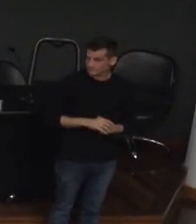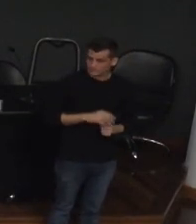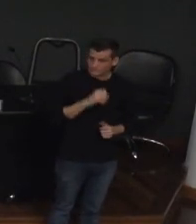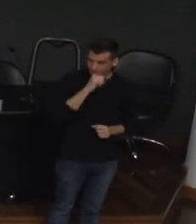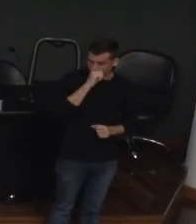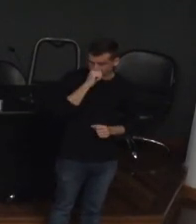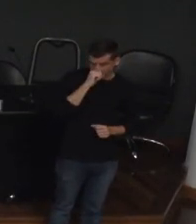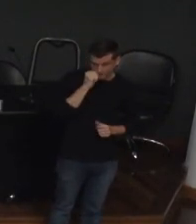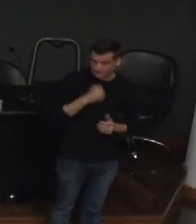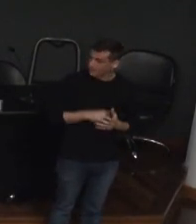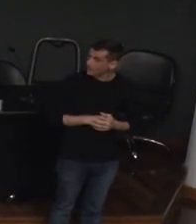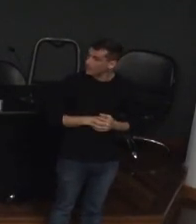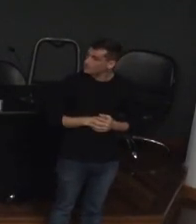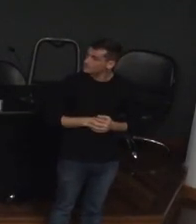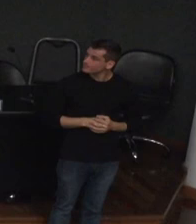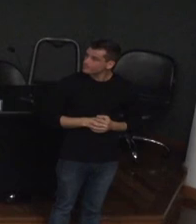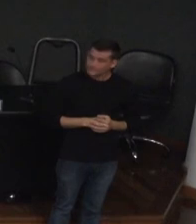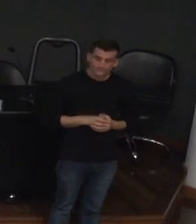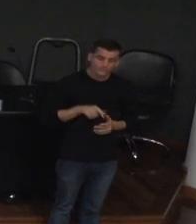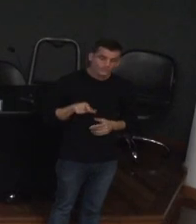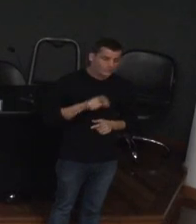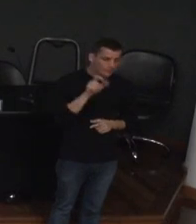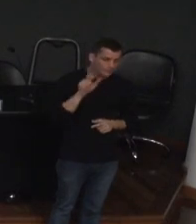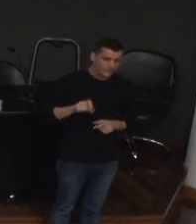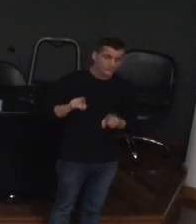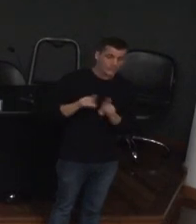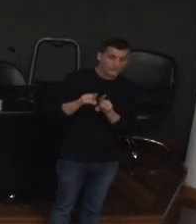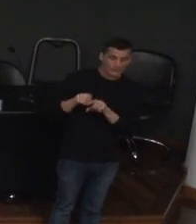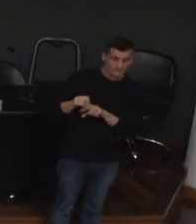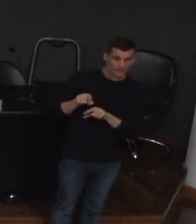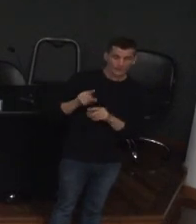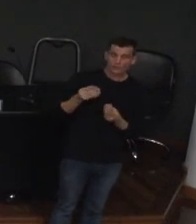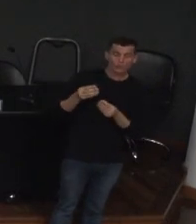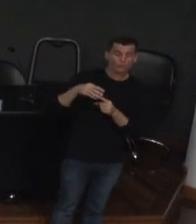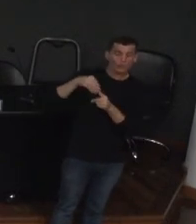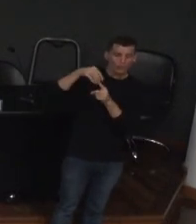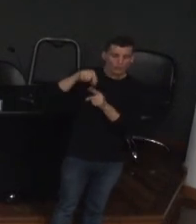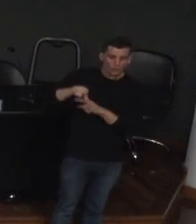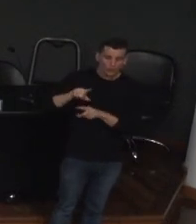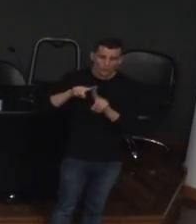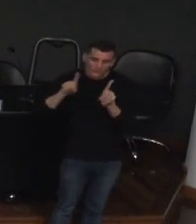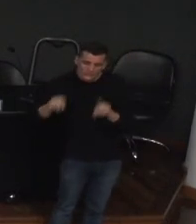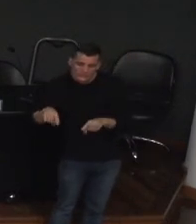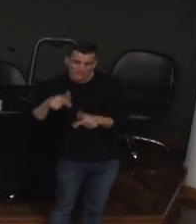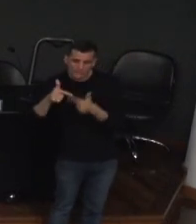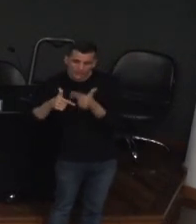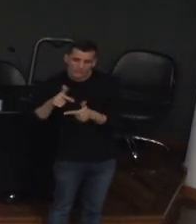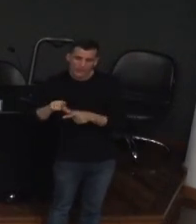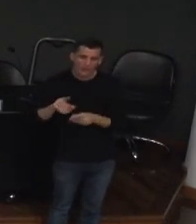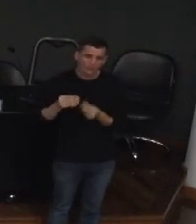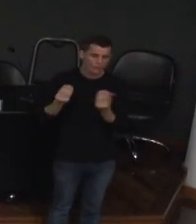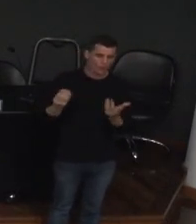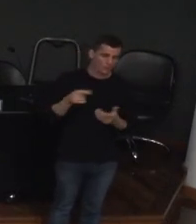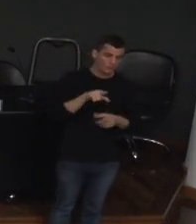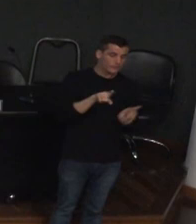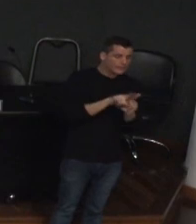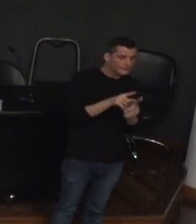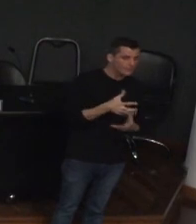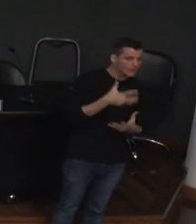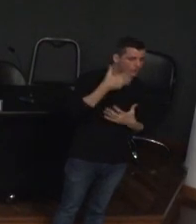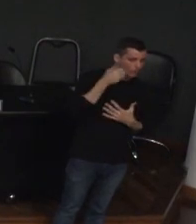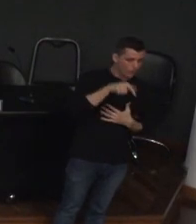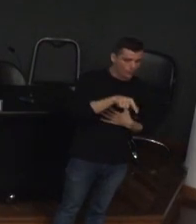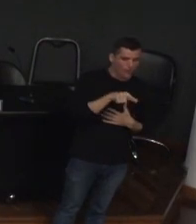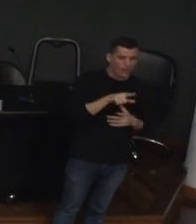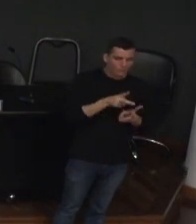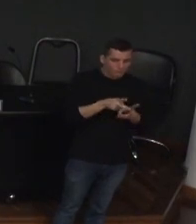de servidor. O prazo de retenção aí pela tabela de temporalidade tem que ter guarda permanente. Então, perfeito, tem que ficar para sempre